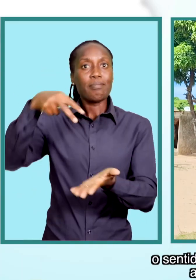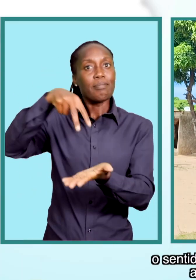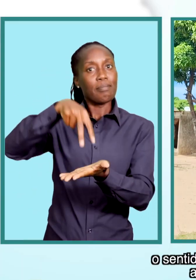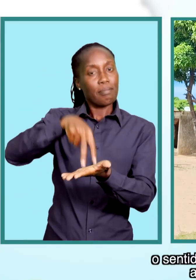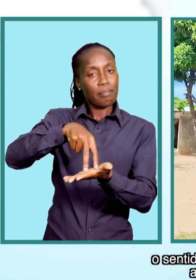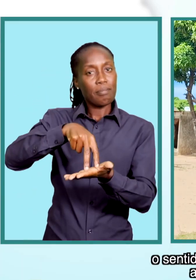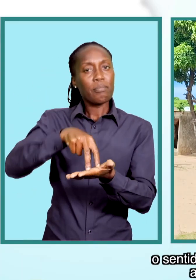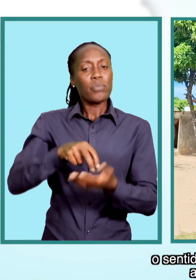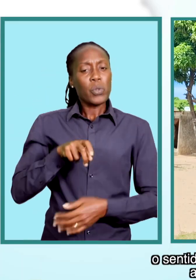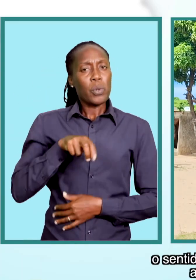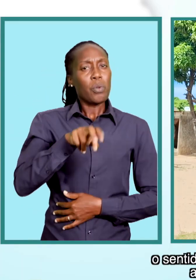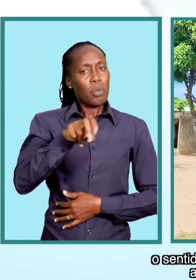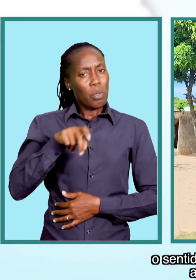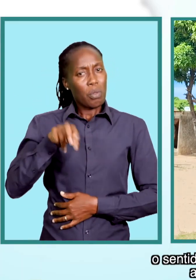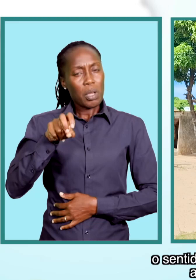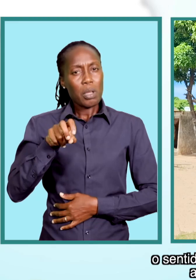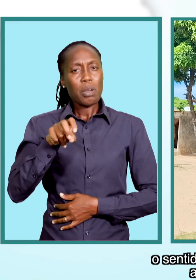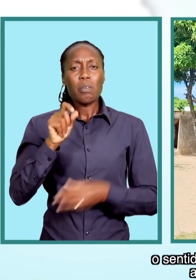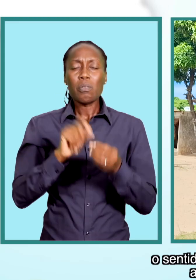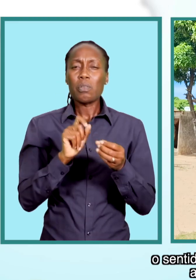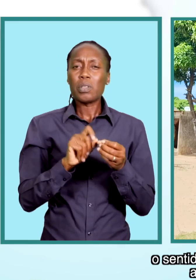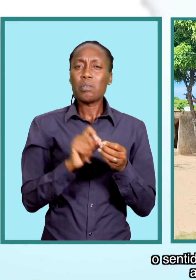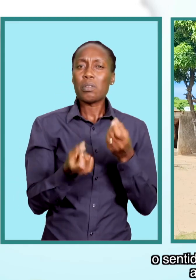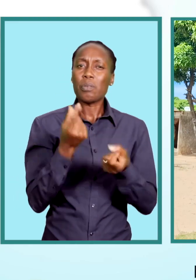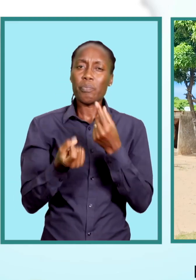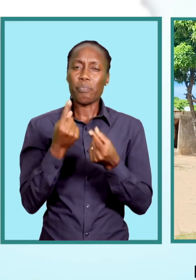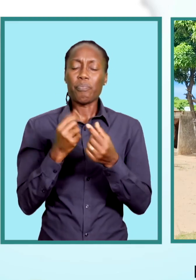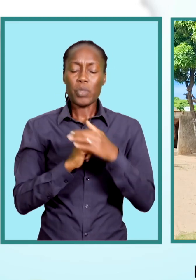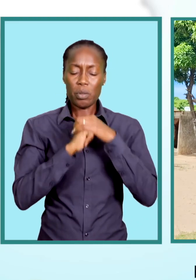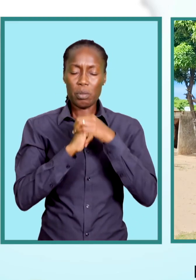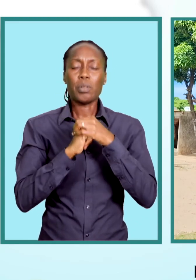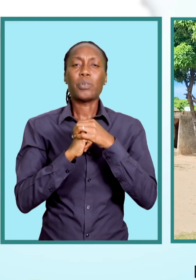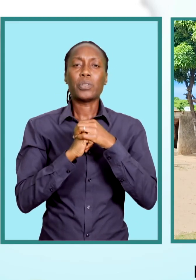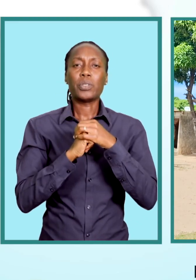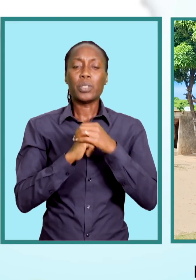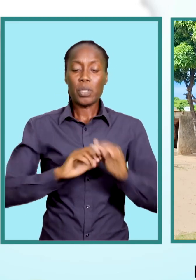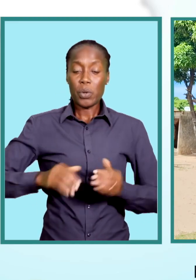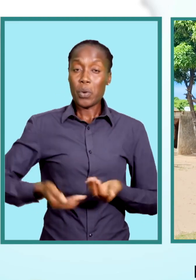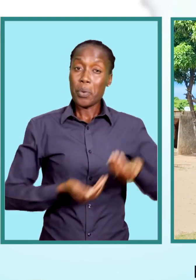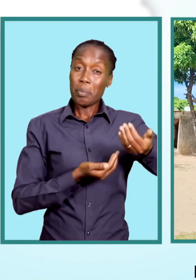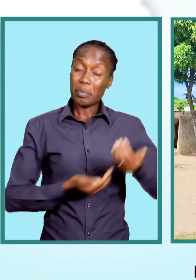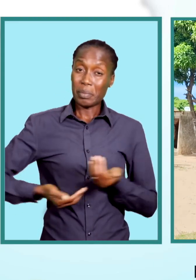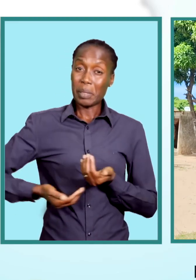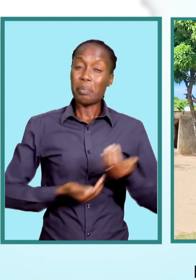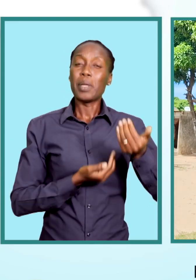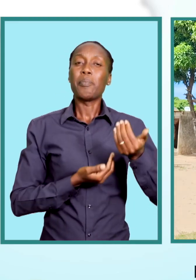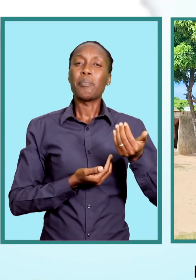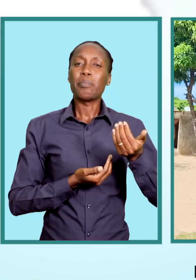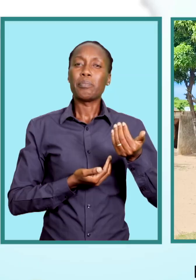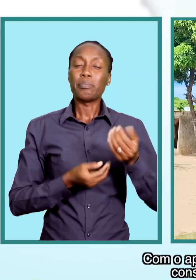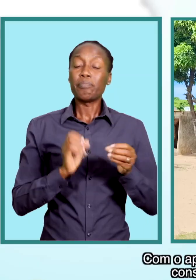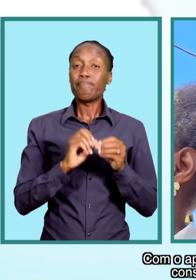de pé, começar a andar, fazer alguma coisinha, foi graças a Deus. Com um bebê, como se